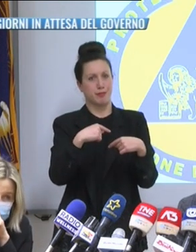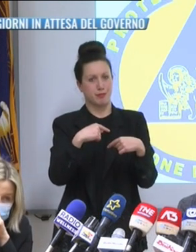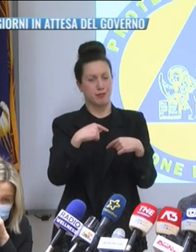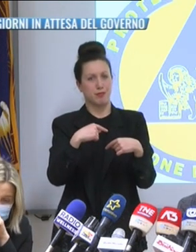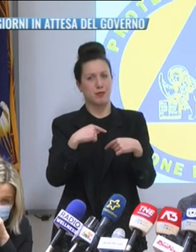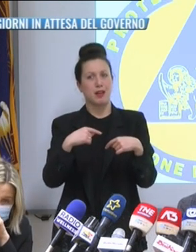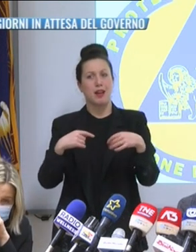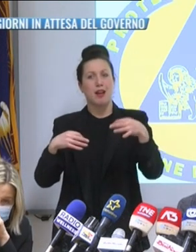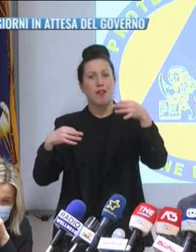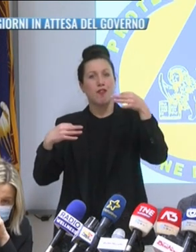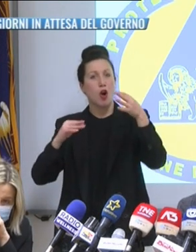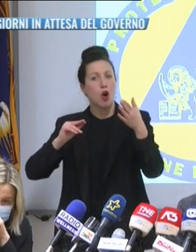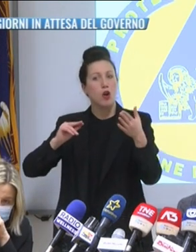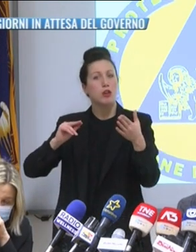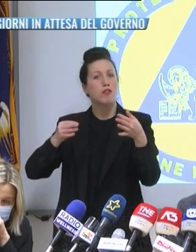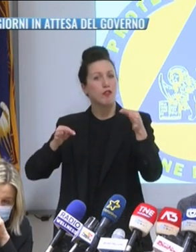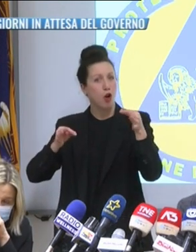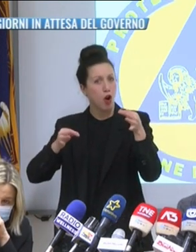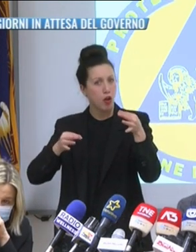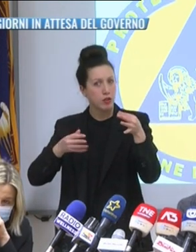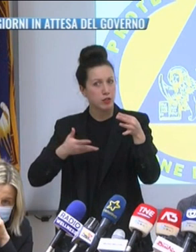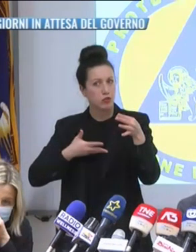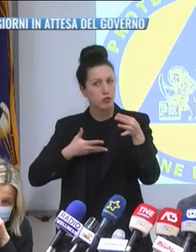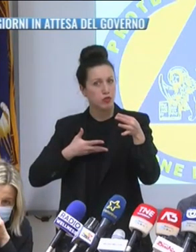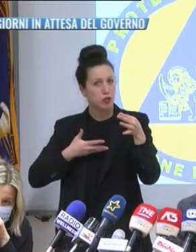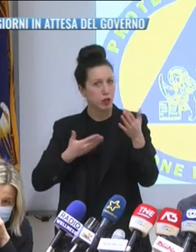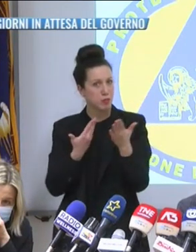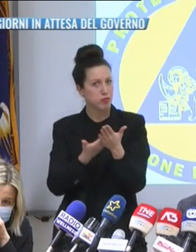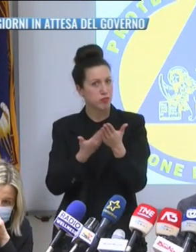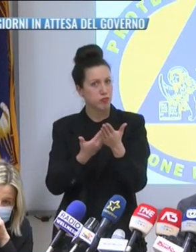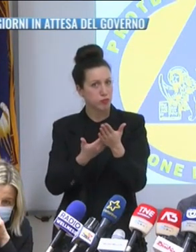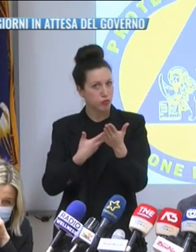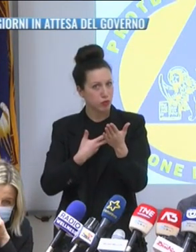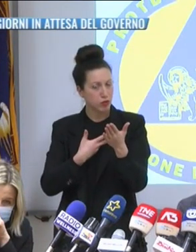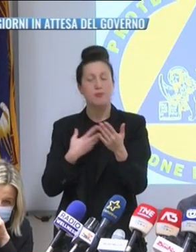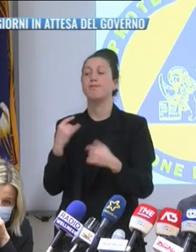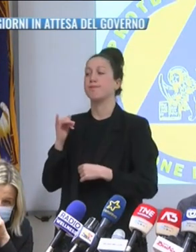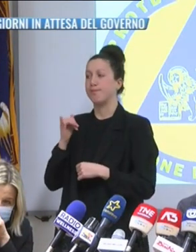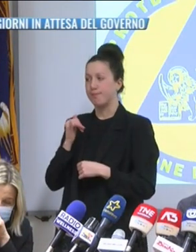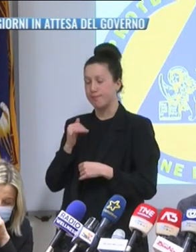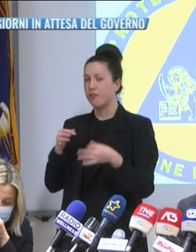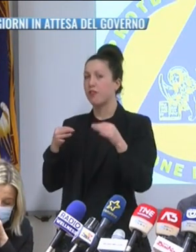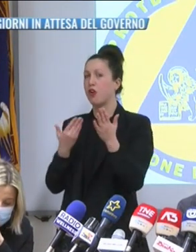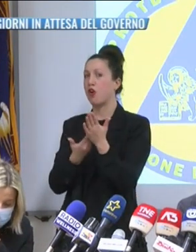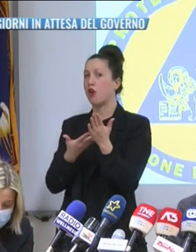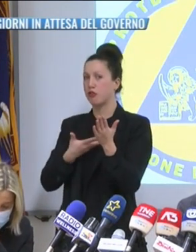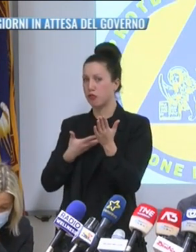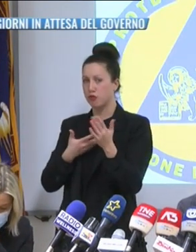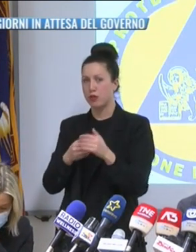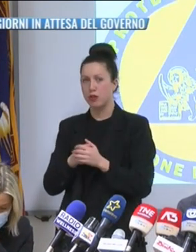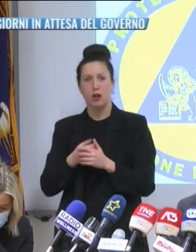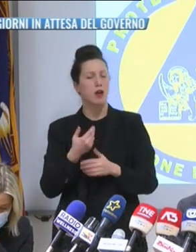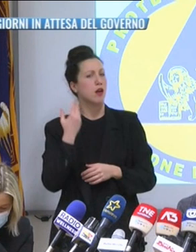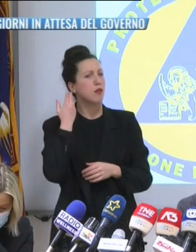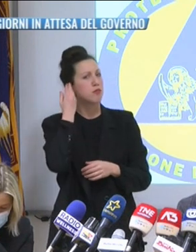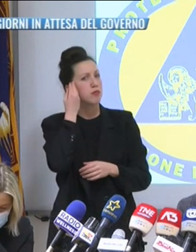qualche... A quello che vi ho, tutto quello che vi ho detto è a carte. Che canta. Sì. E ha un'idea, una previsione di